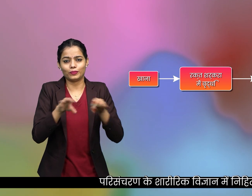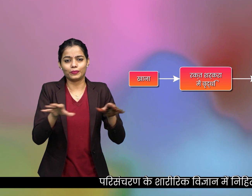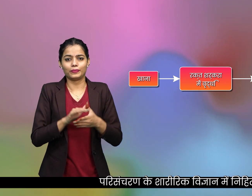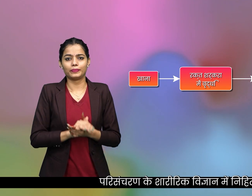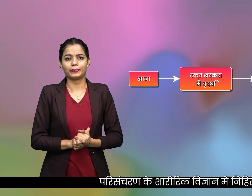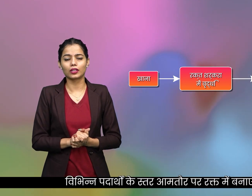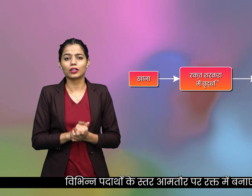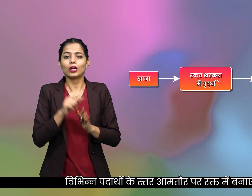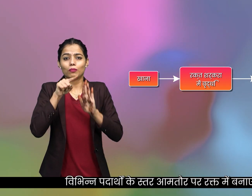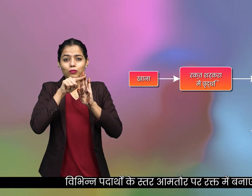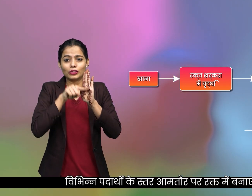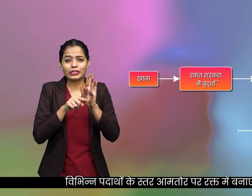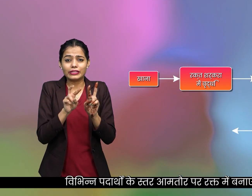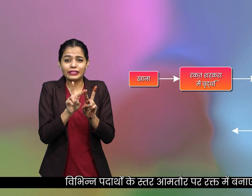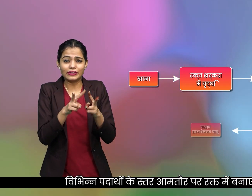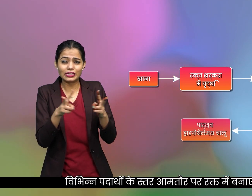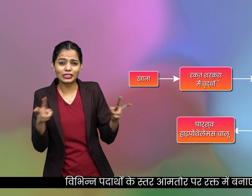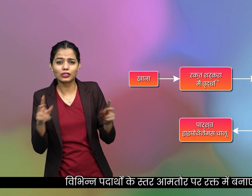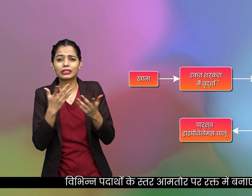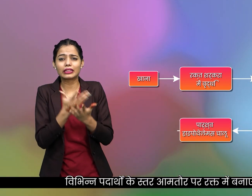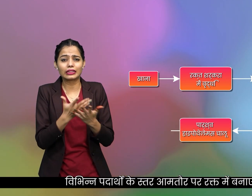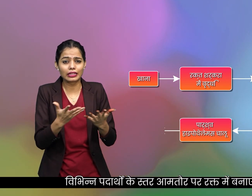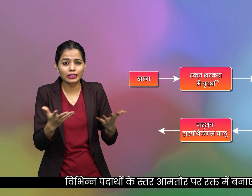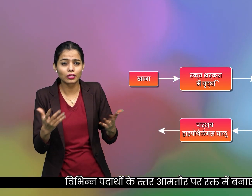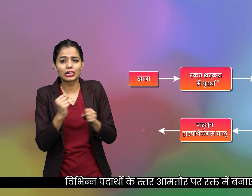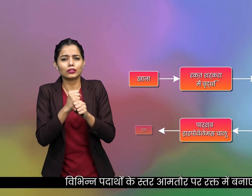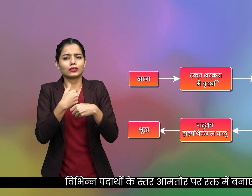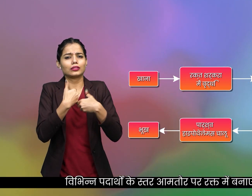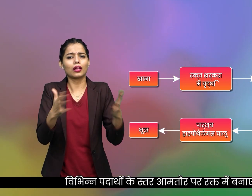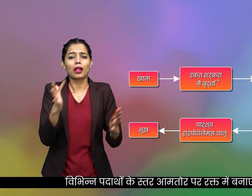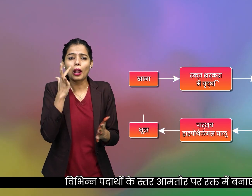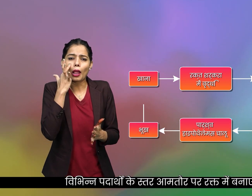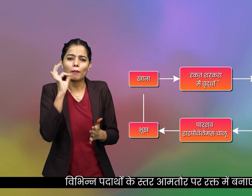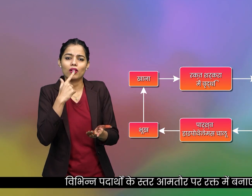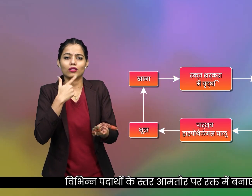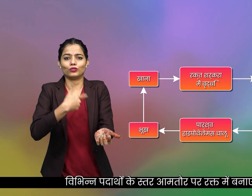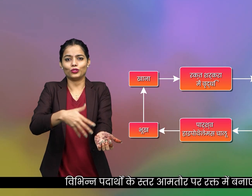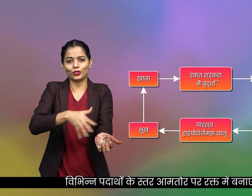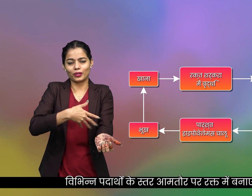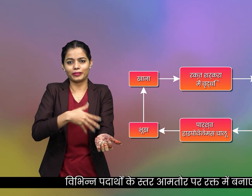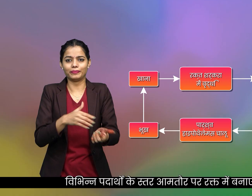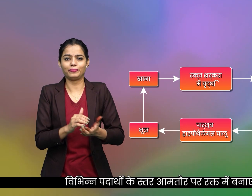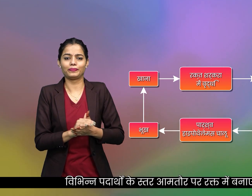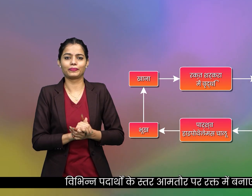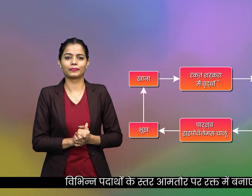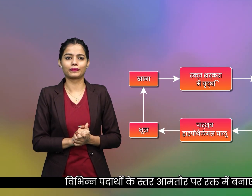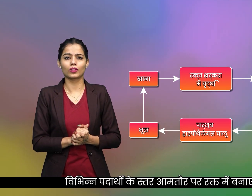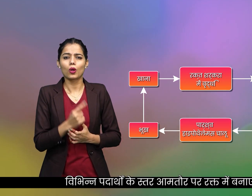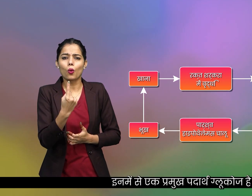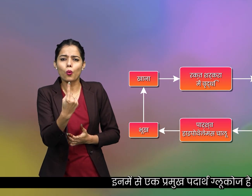निहित है। विभिन्न पदार्थों के स्तर आमतौर पर रक्त में बनाए रखे जाते